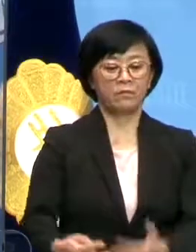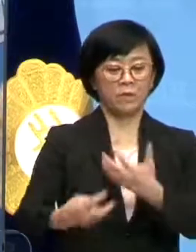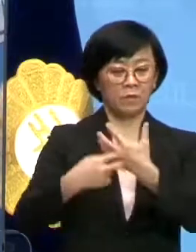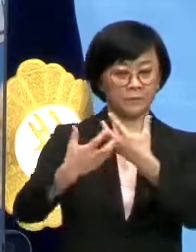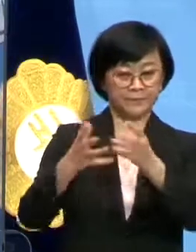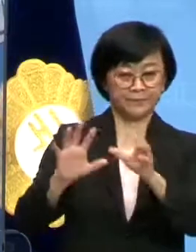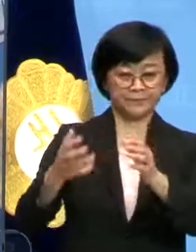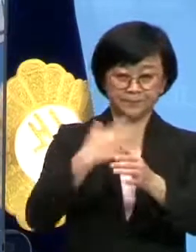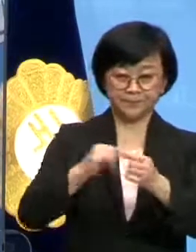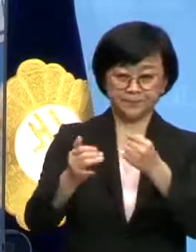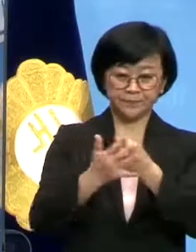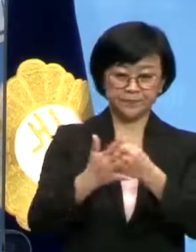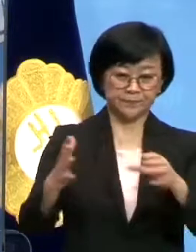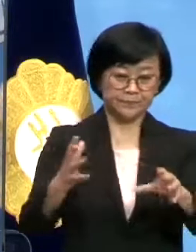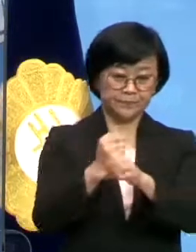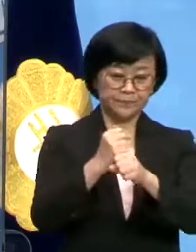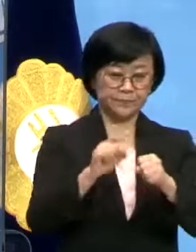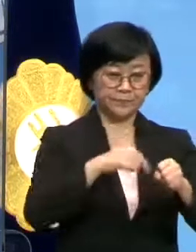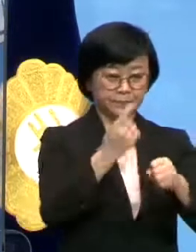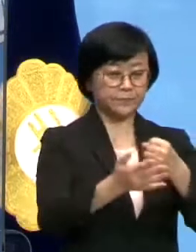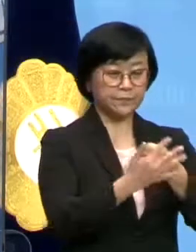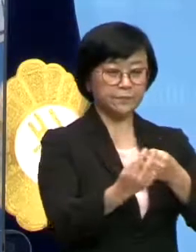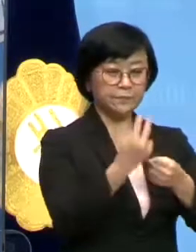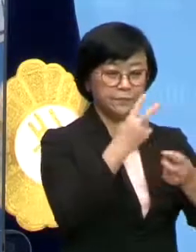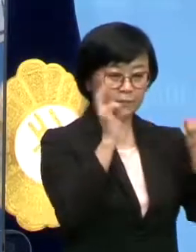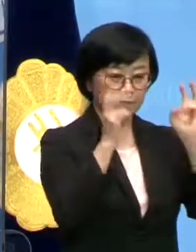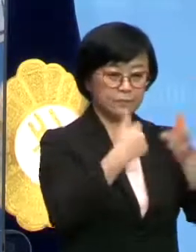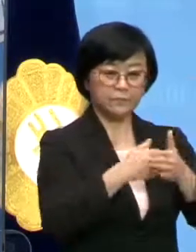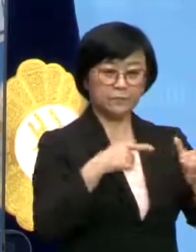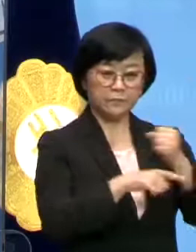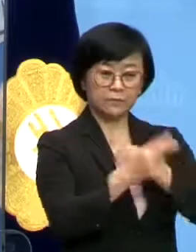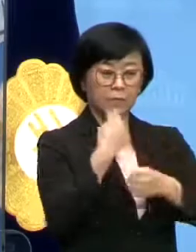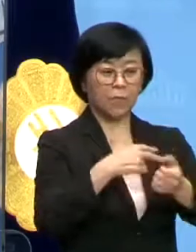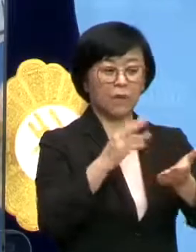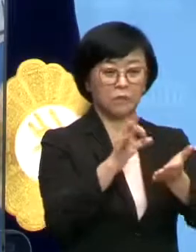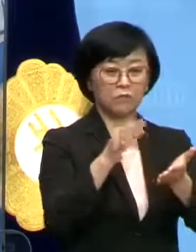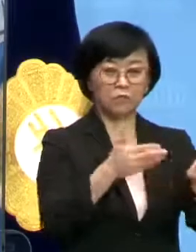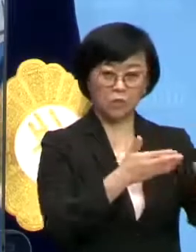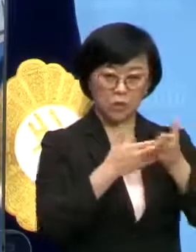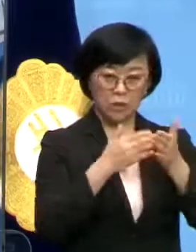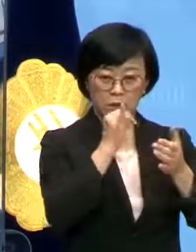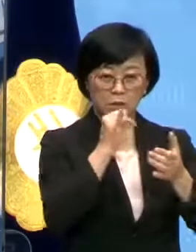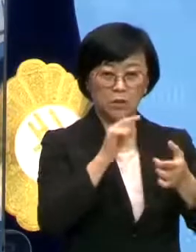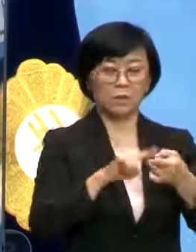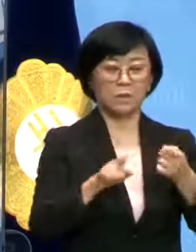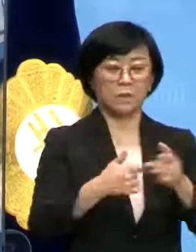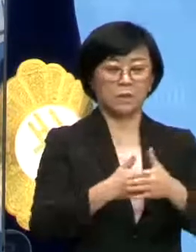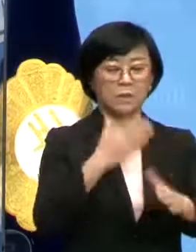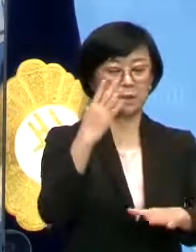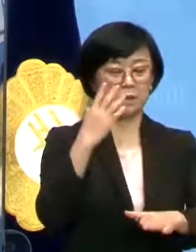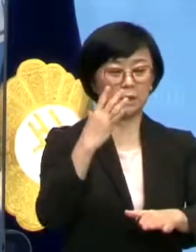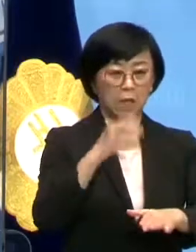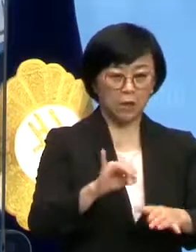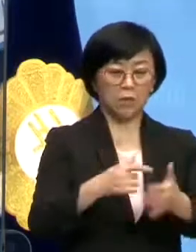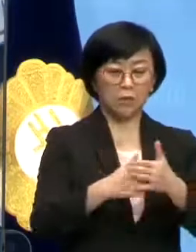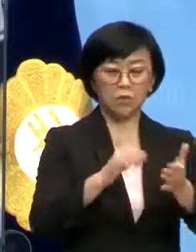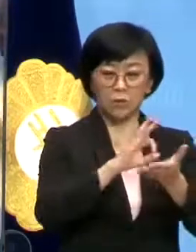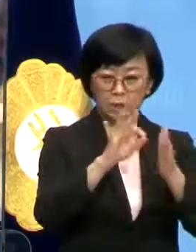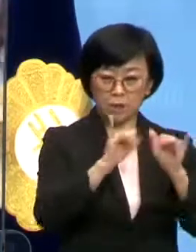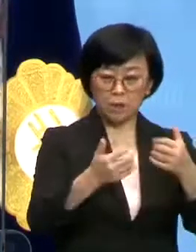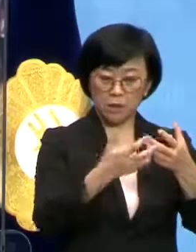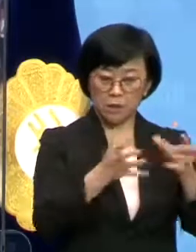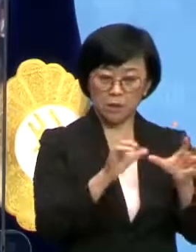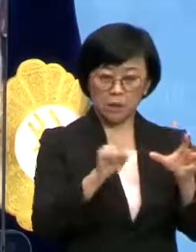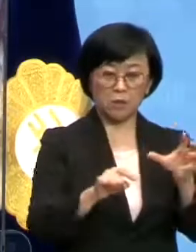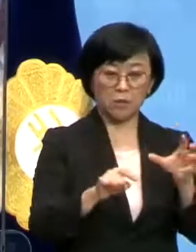우려처럼 간소화 이후 보험사에서 이유없이 보험 급의 천국 거절이 들어갈 경우에는 당 여지 소비자 단체들은